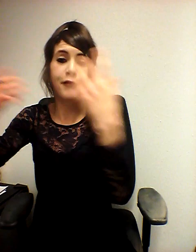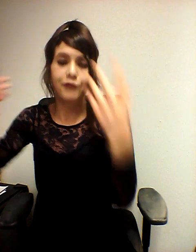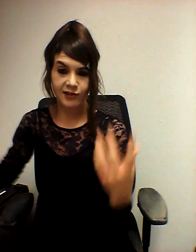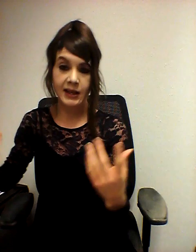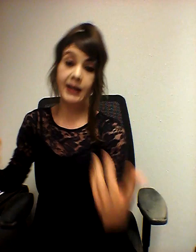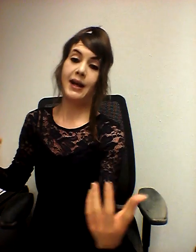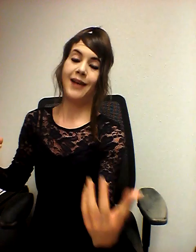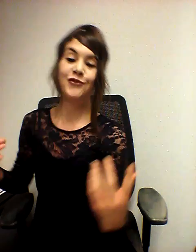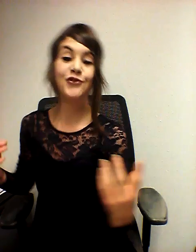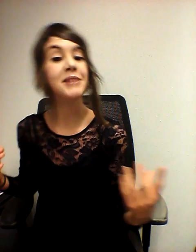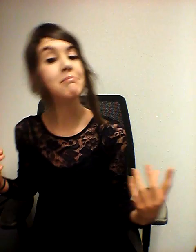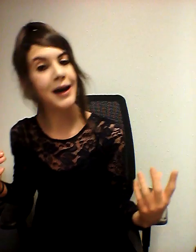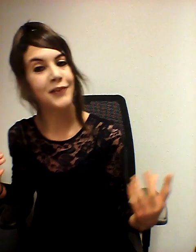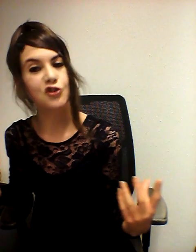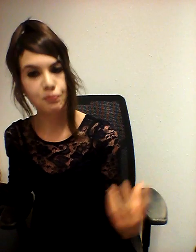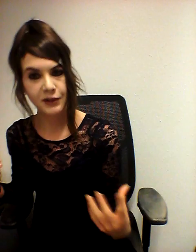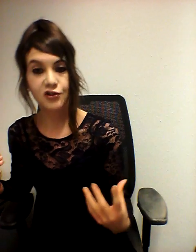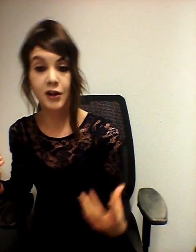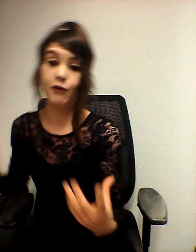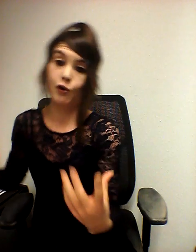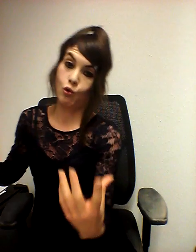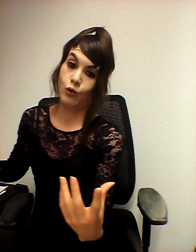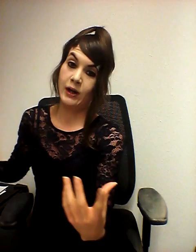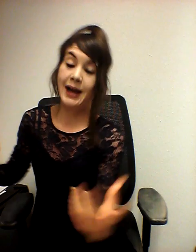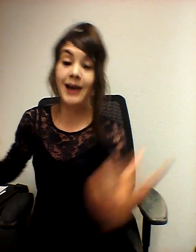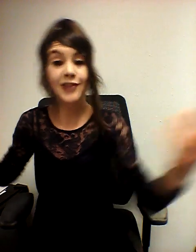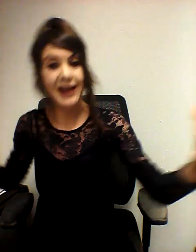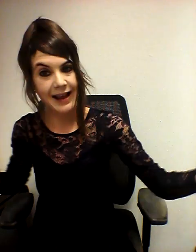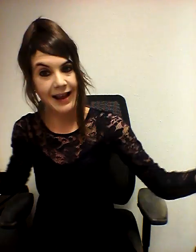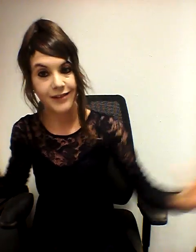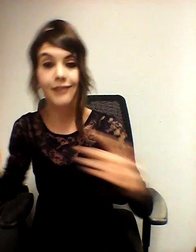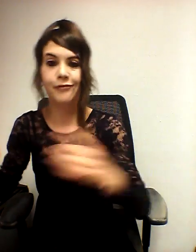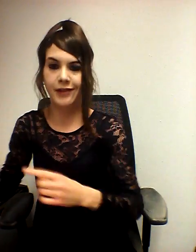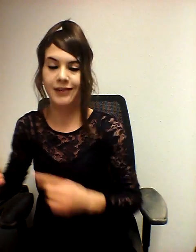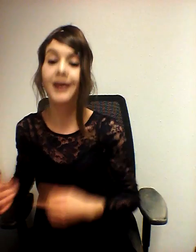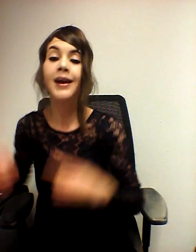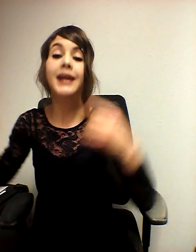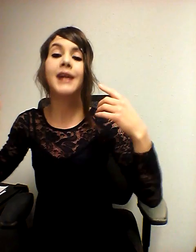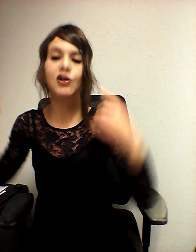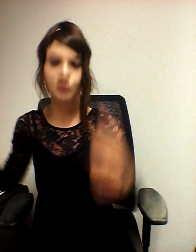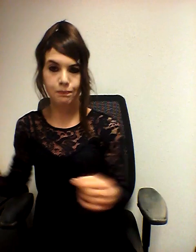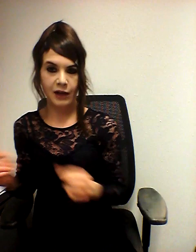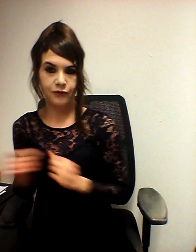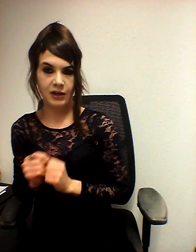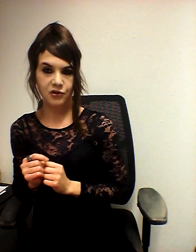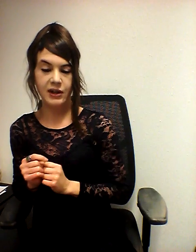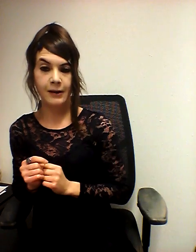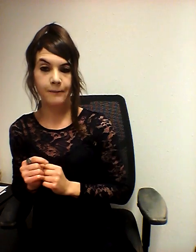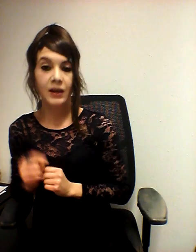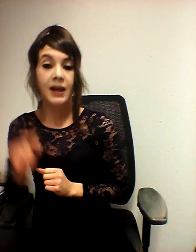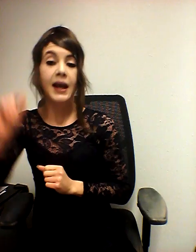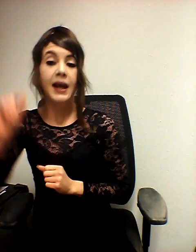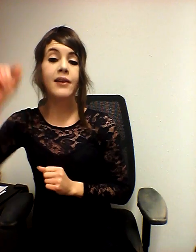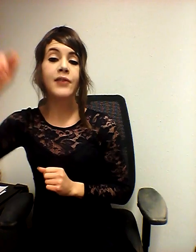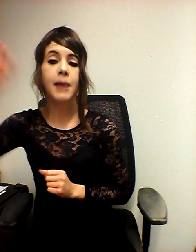vertering enzymatische splitsing van koolhydraten eiwitten vetten in jouw spijsverteringskanaal en dan heb